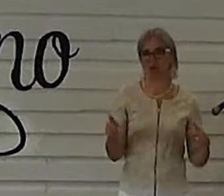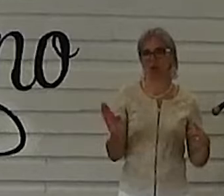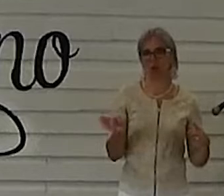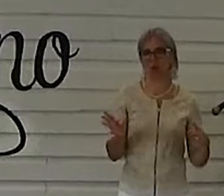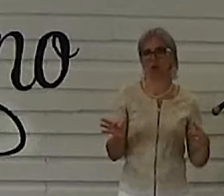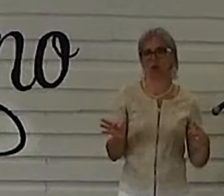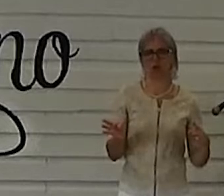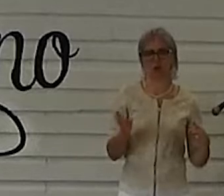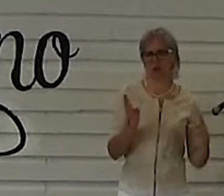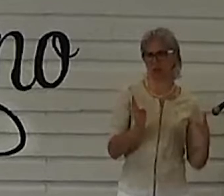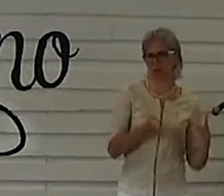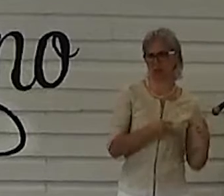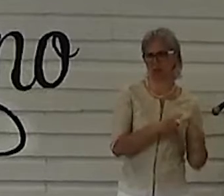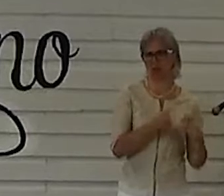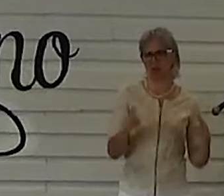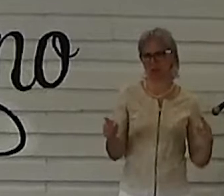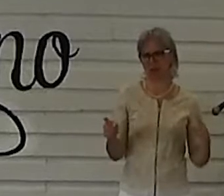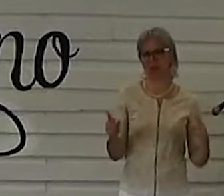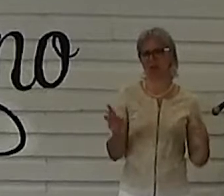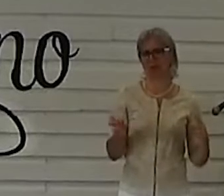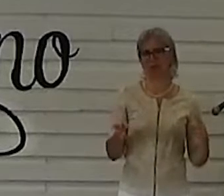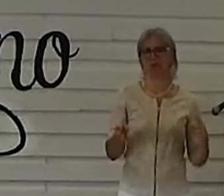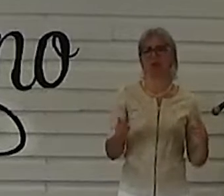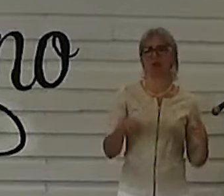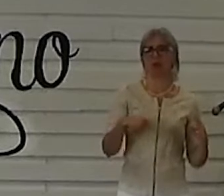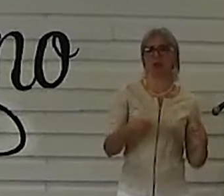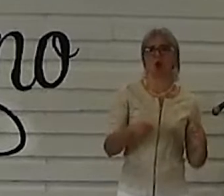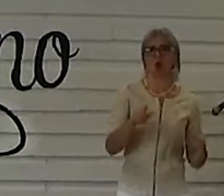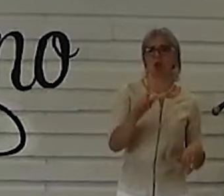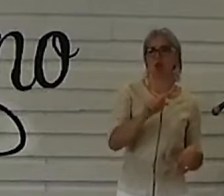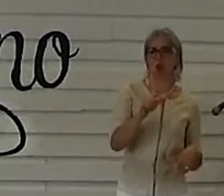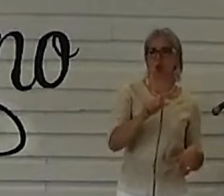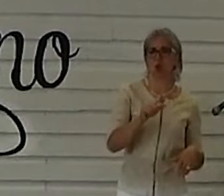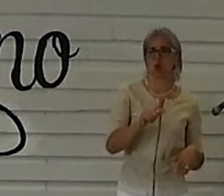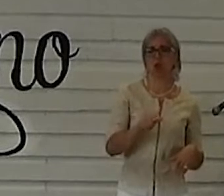1,17 o Luca 9,62.